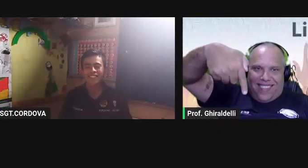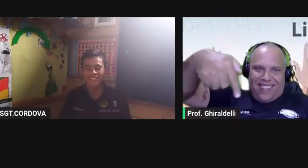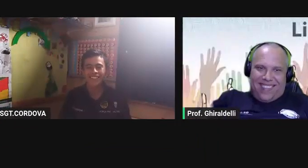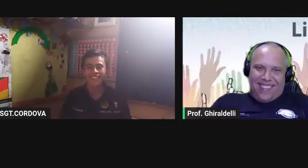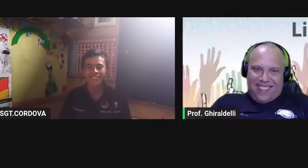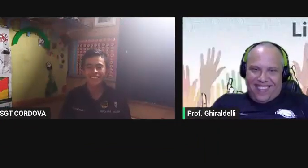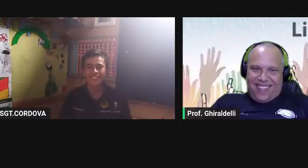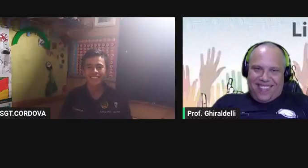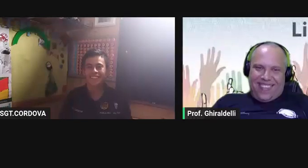Exatamente. Certo?